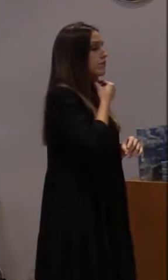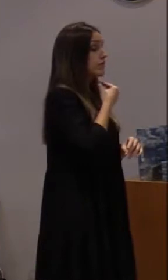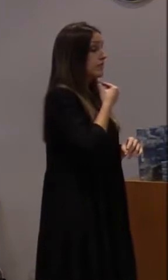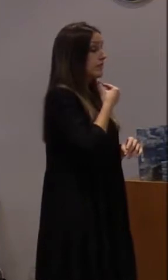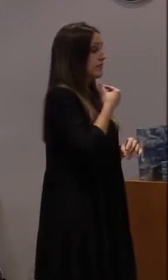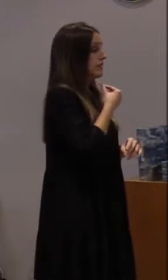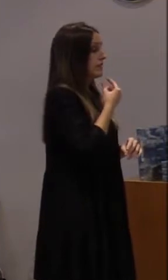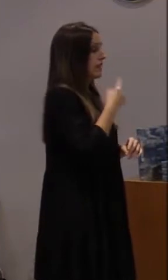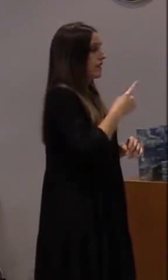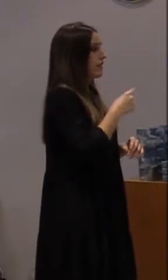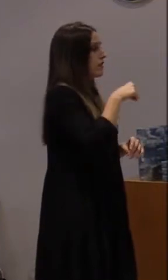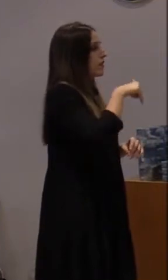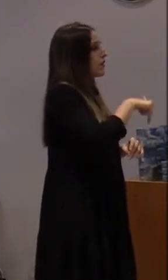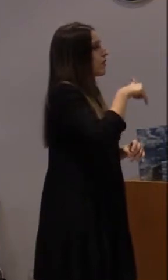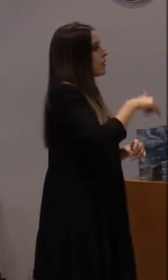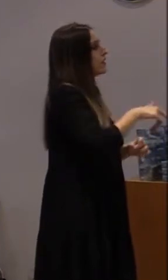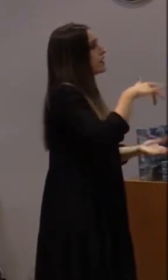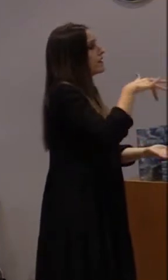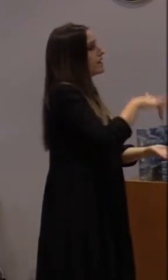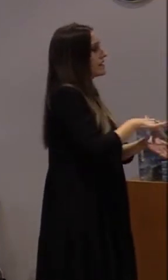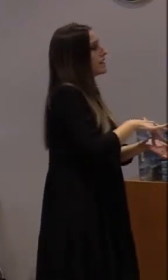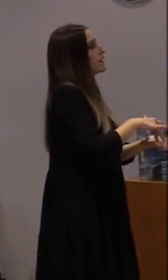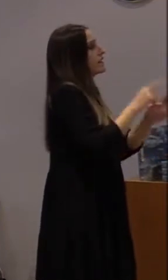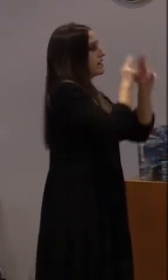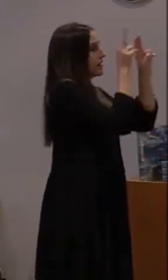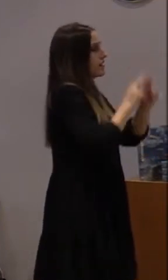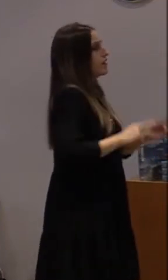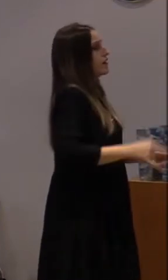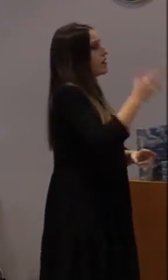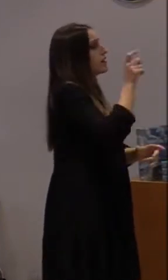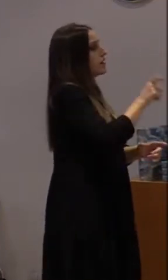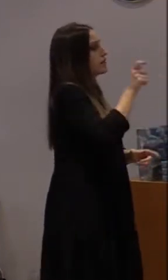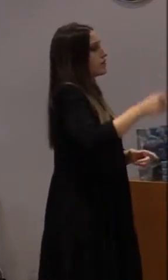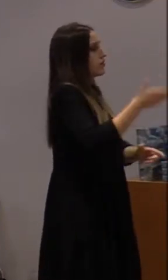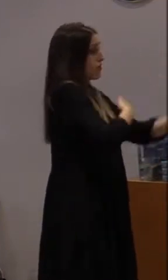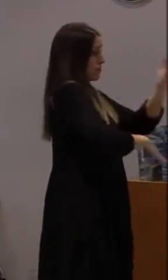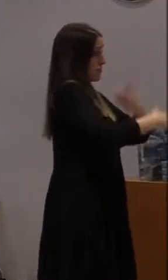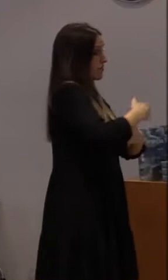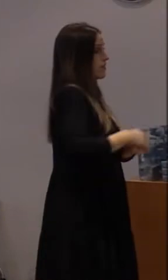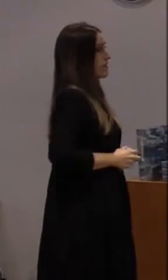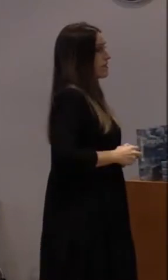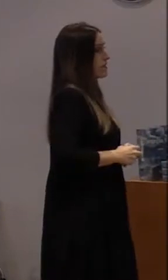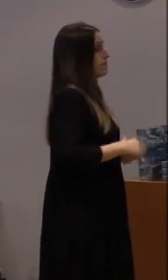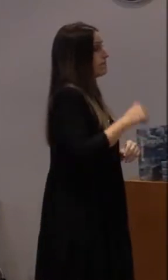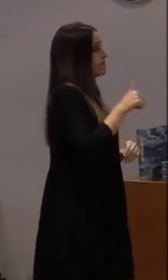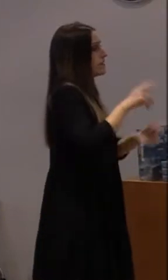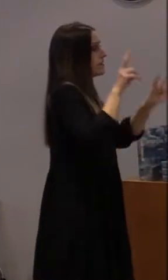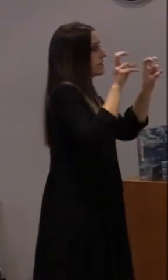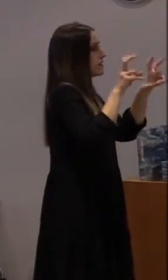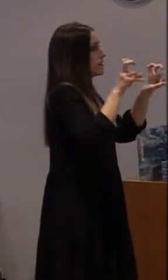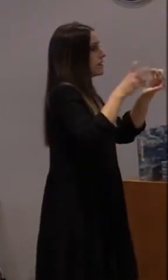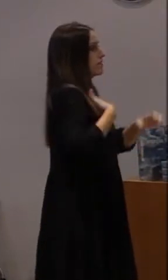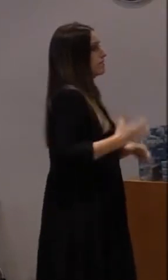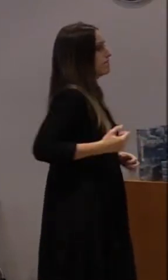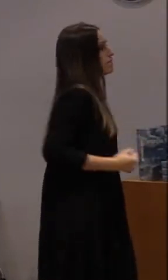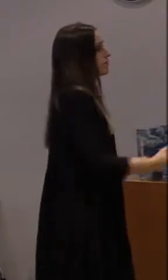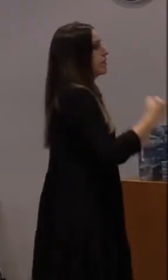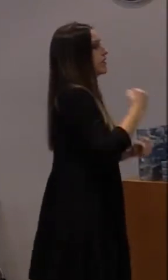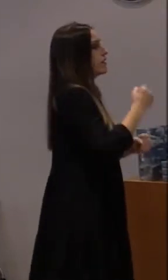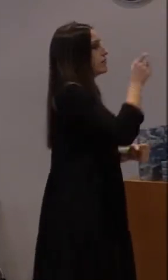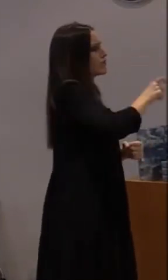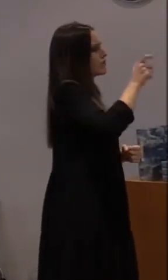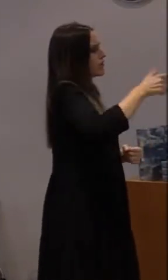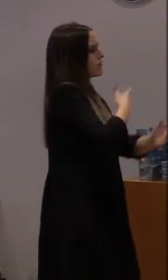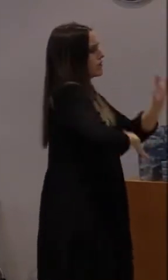quiero señalar que hoy es el Día Internacional de las Personas con Discapacidad, 3 de diciembre, y que el lema de este año es empoderar a las personas